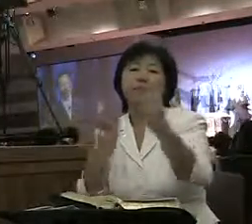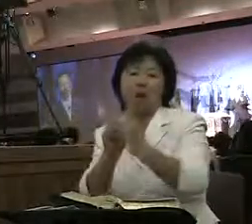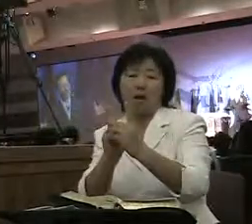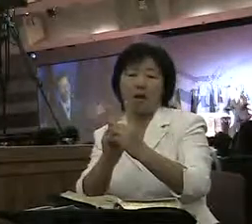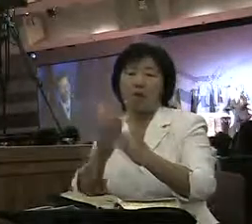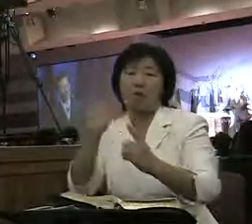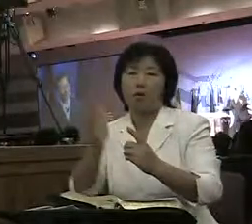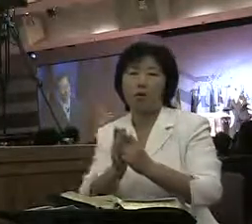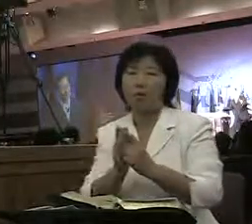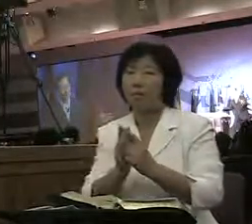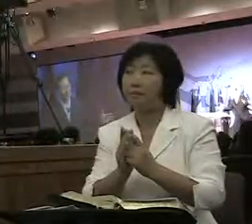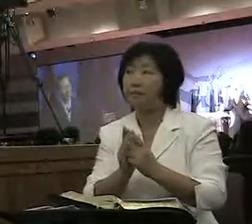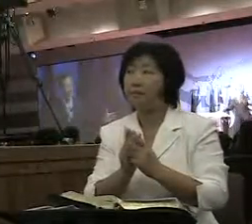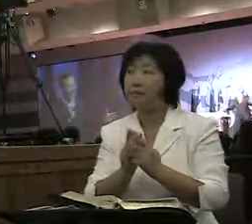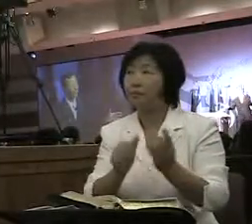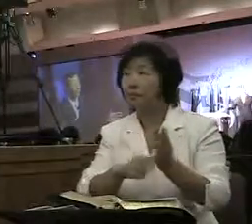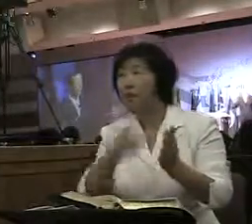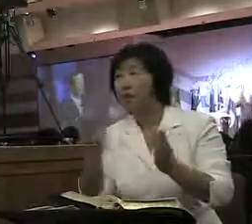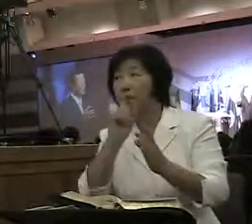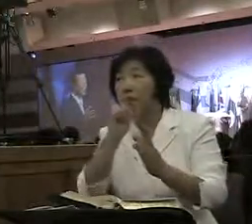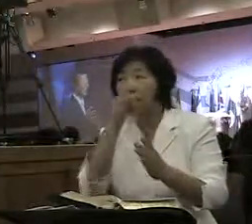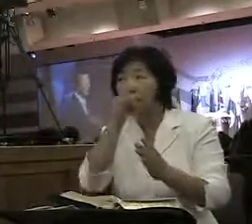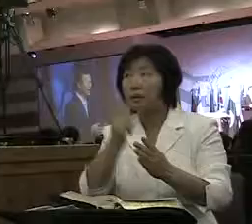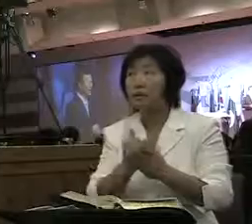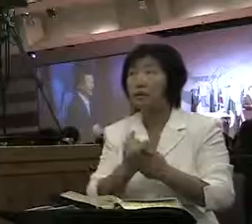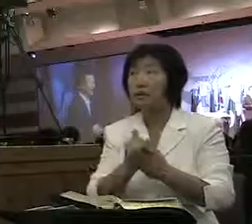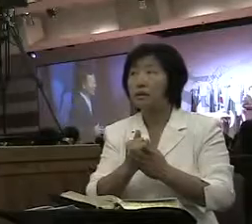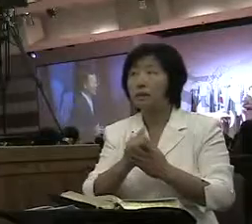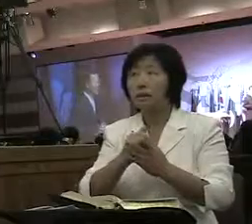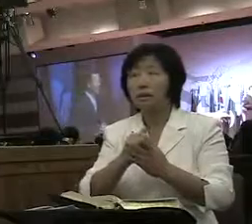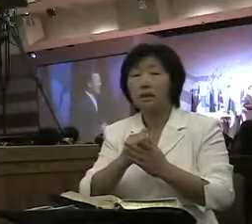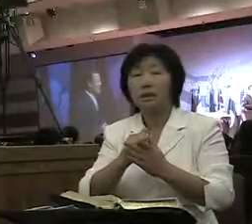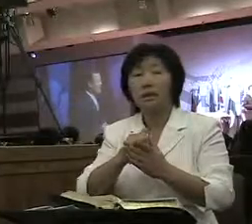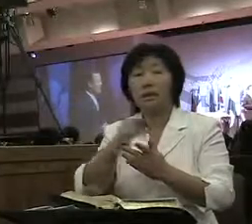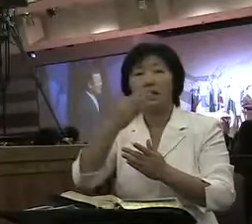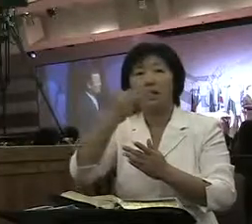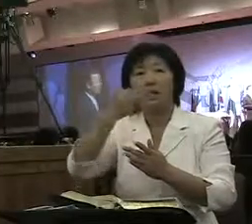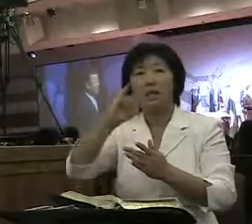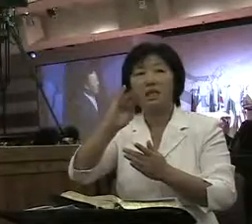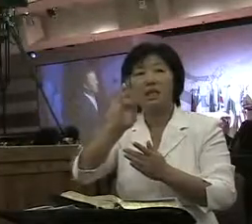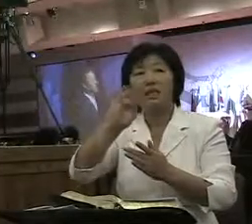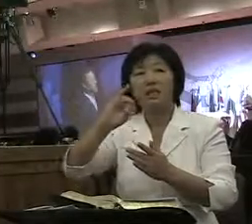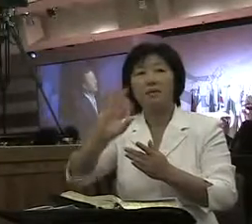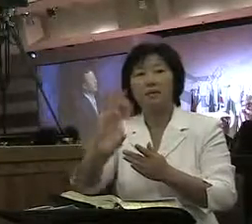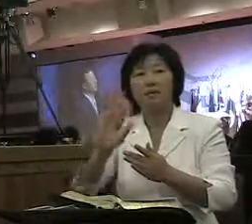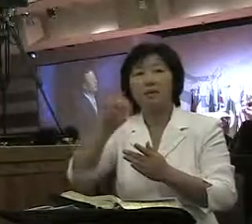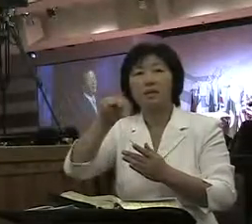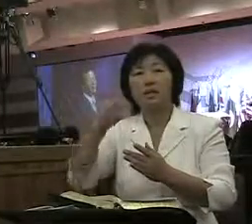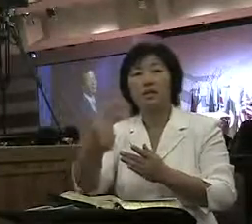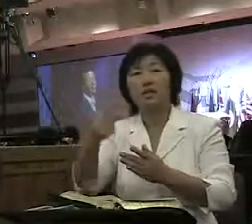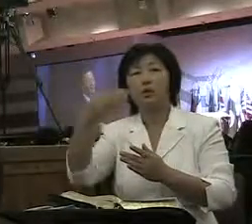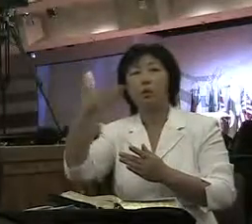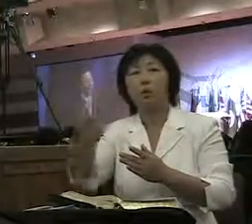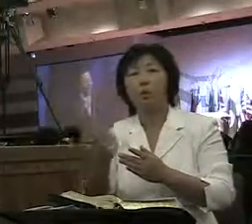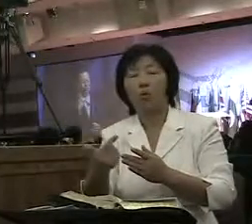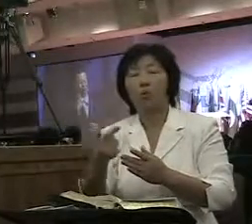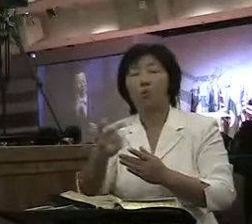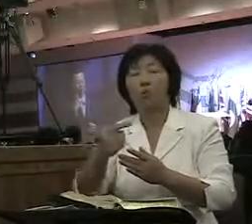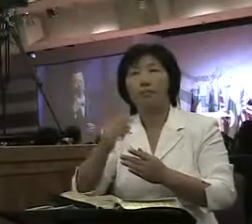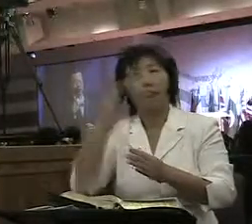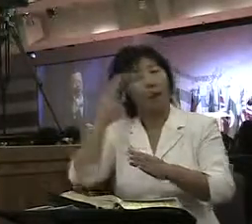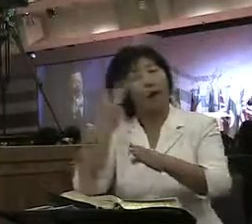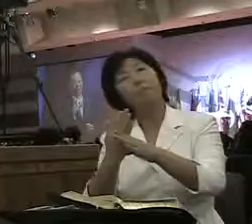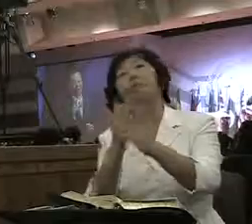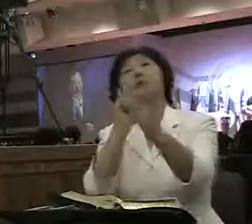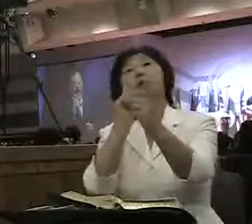닥터 리빙스톤 I presume. 리빙스톤 박사님이 아니십니까? 그때 리빙스톤은 이렇게 말합니다. 지난